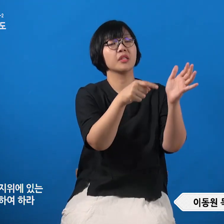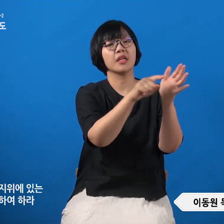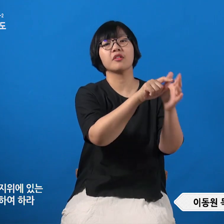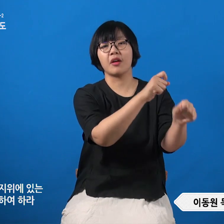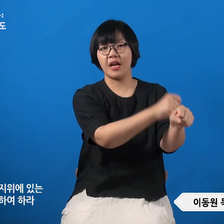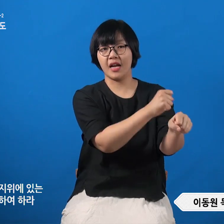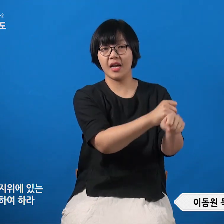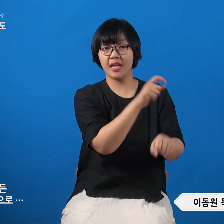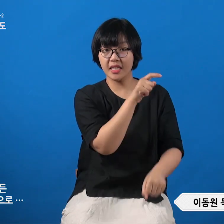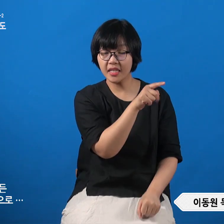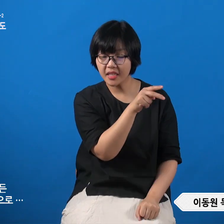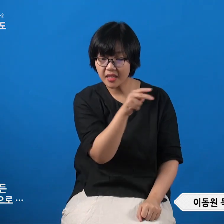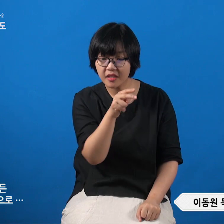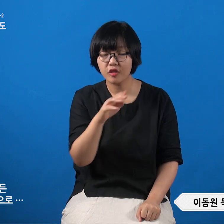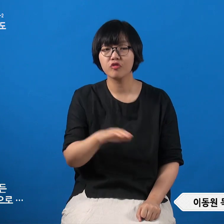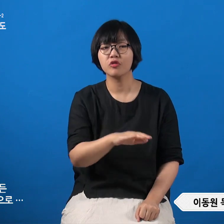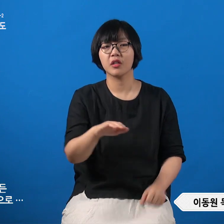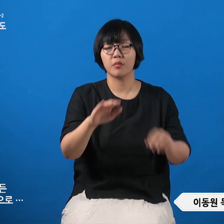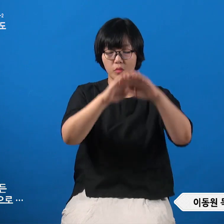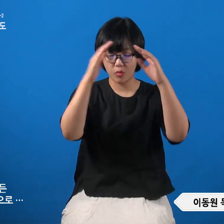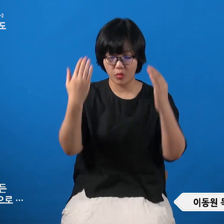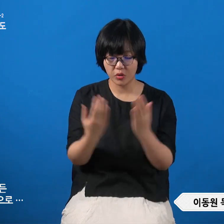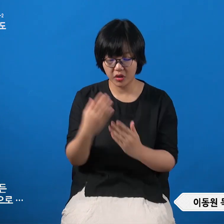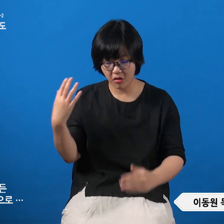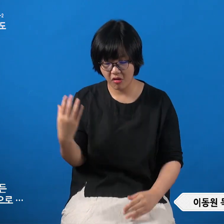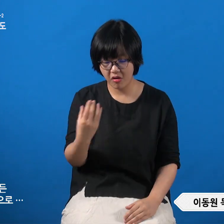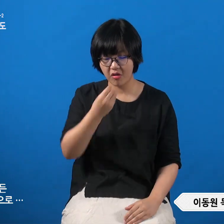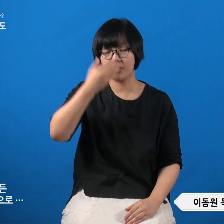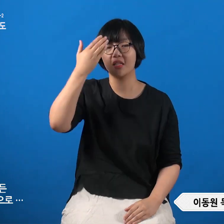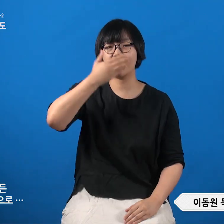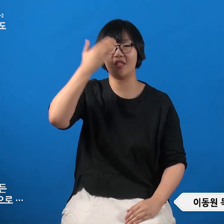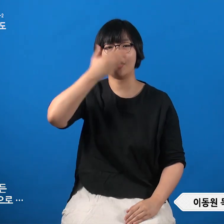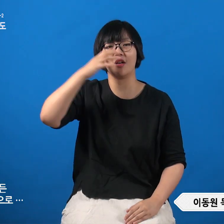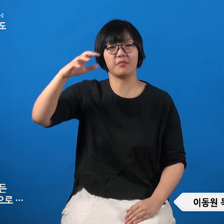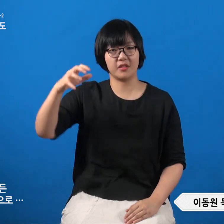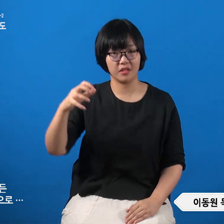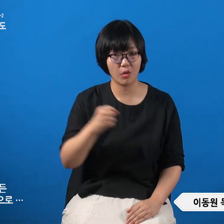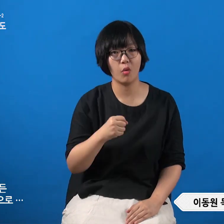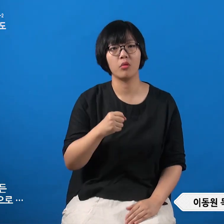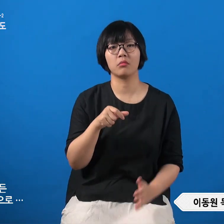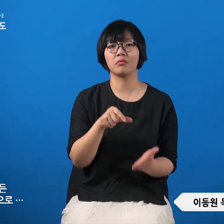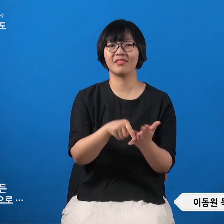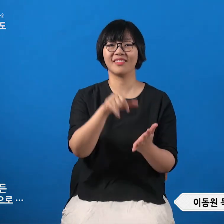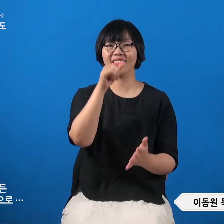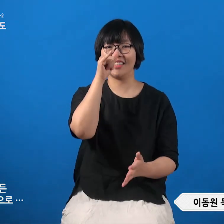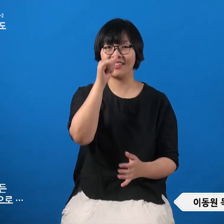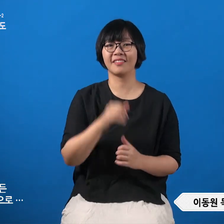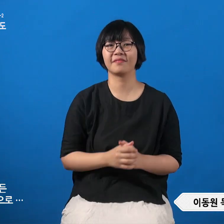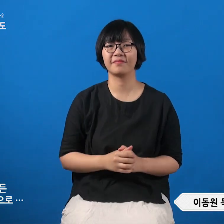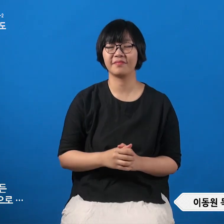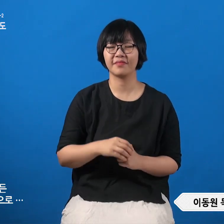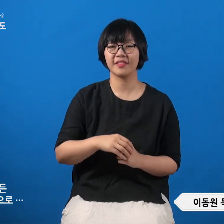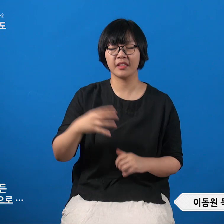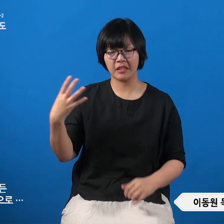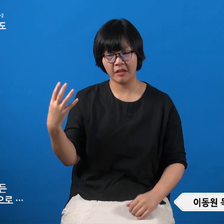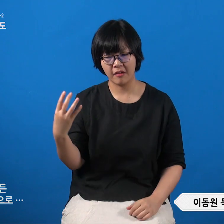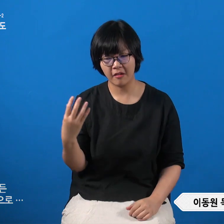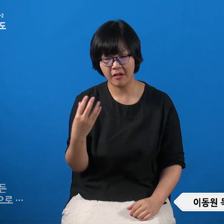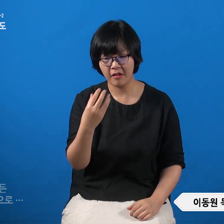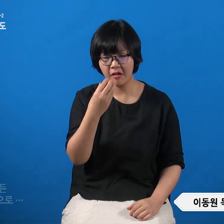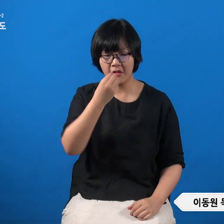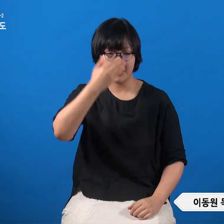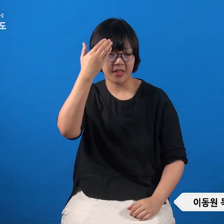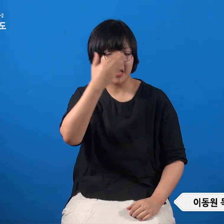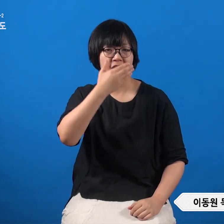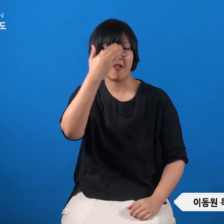하라. 이는 우리가 모든 경건함과 단정함으로 그랬어요. 여기 경건과 단정이란